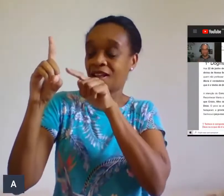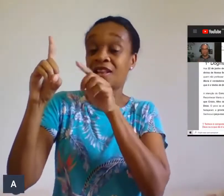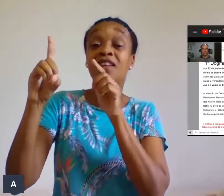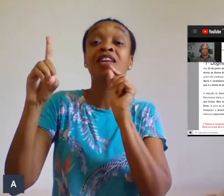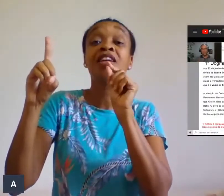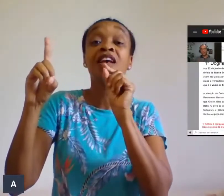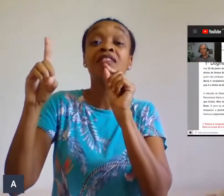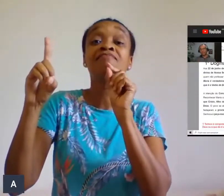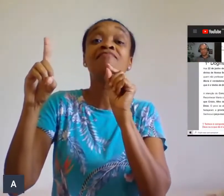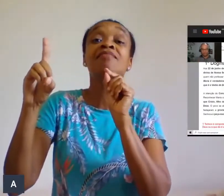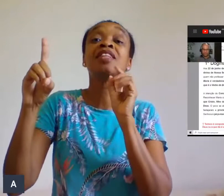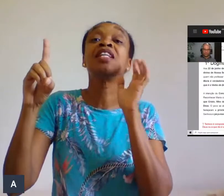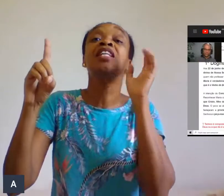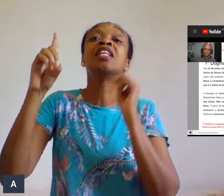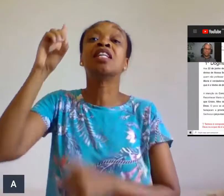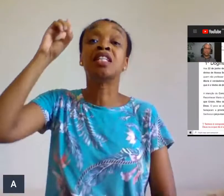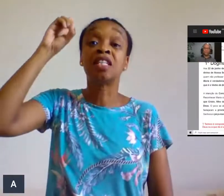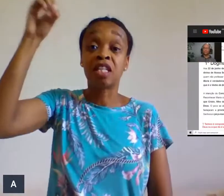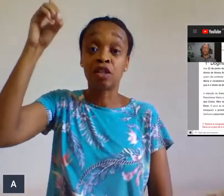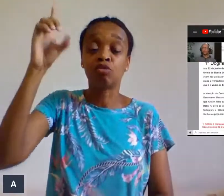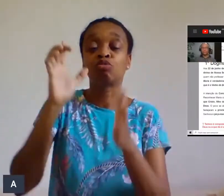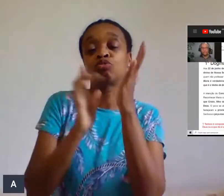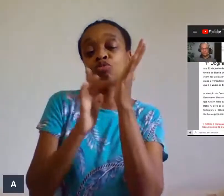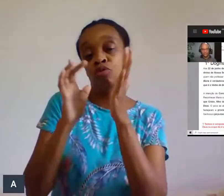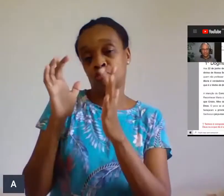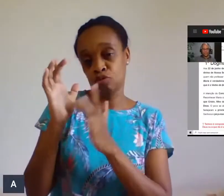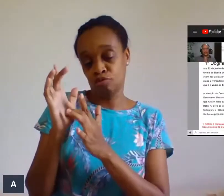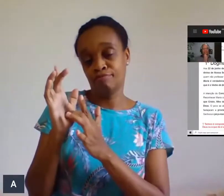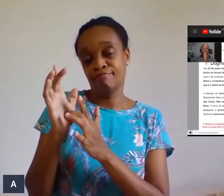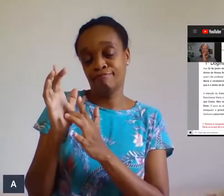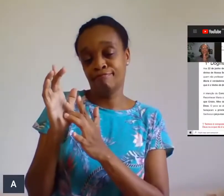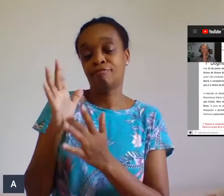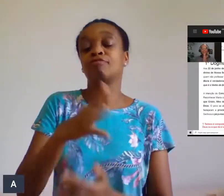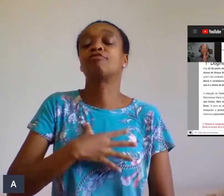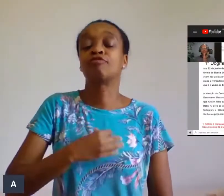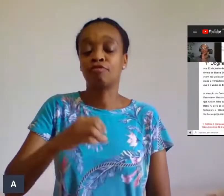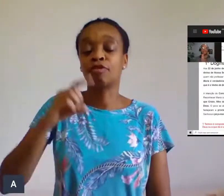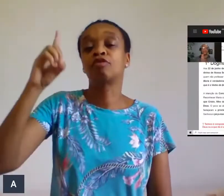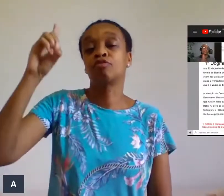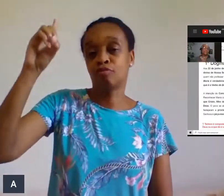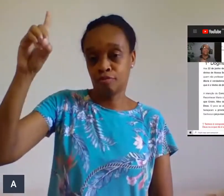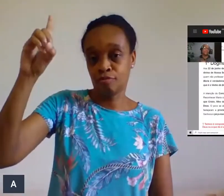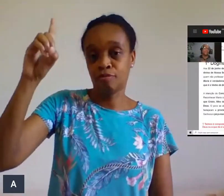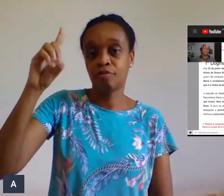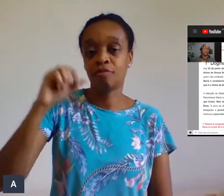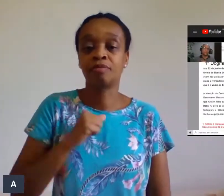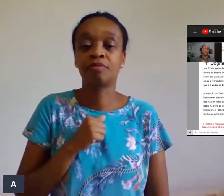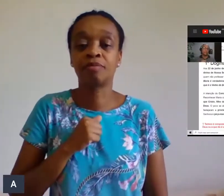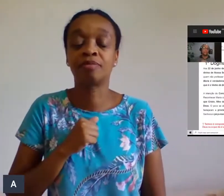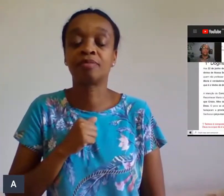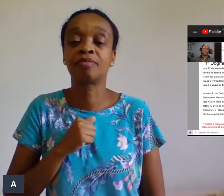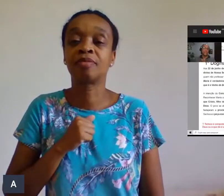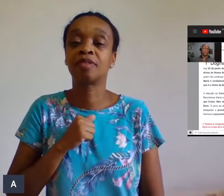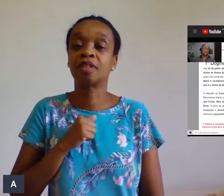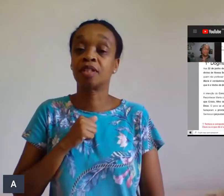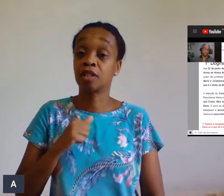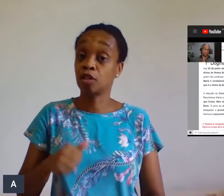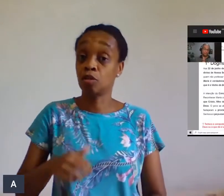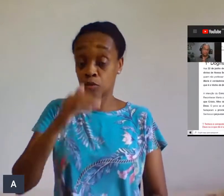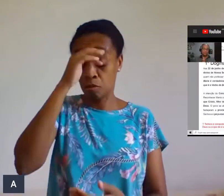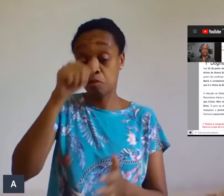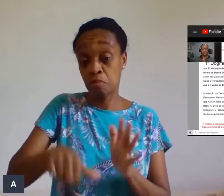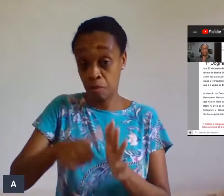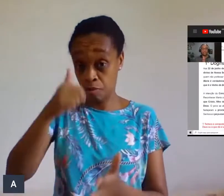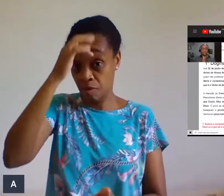Deus. Muito bem. Esse primeiro dogma, 22 de julho de 431, Concílio de